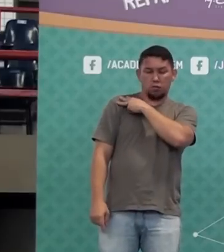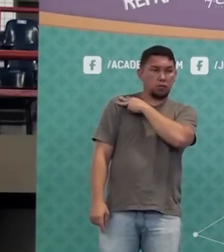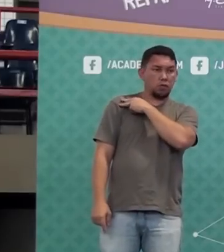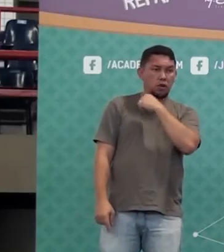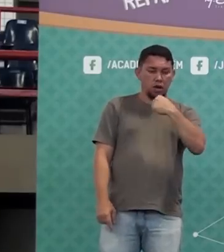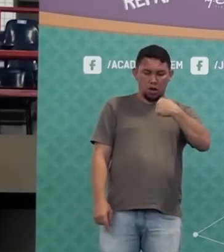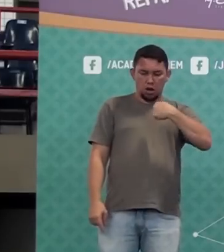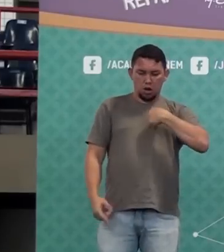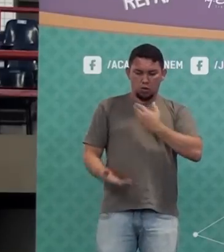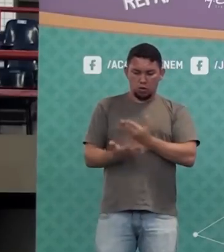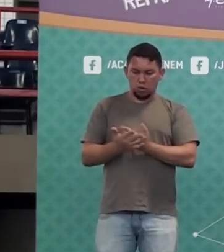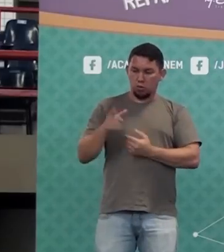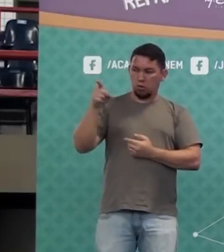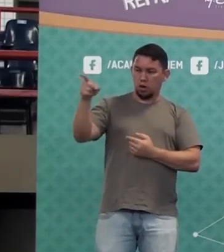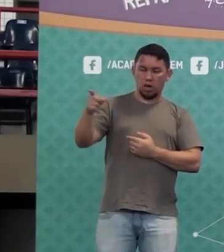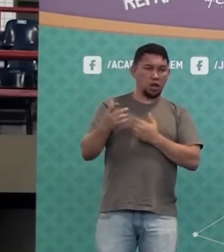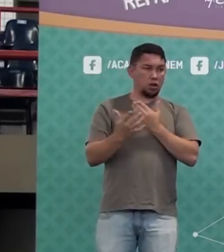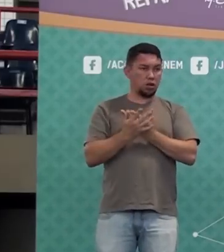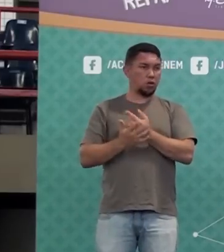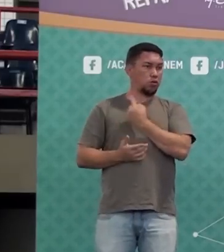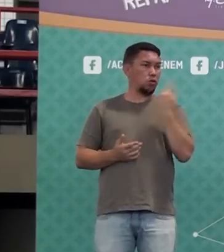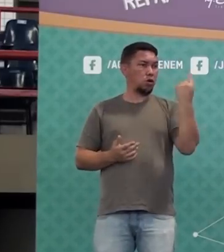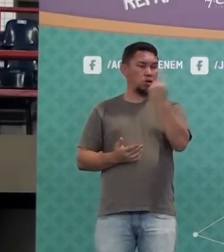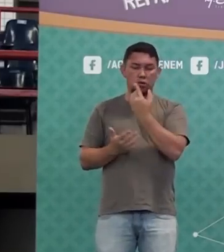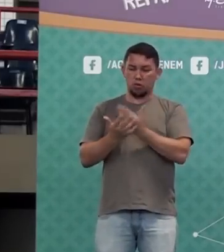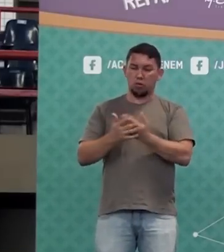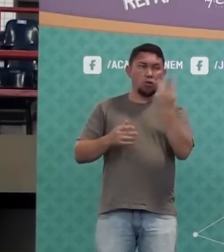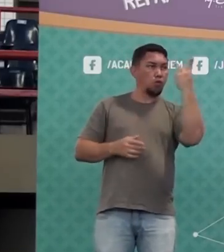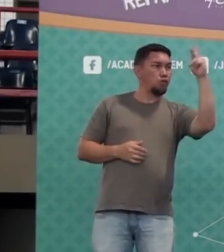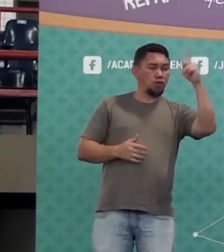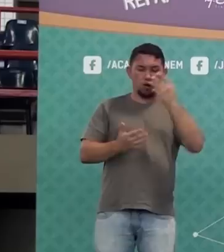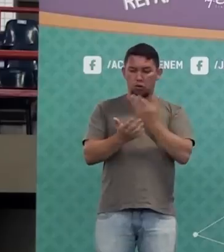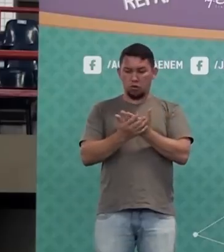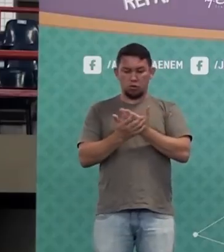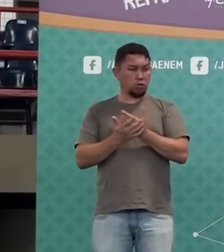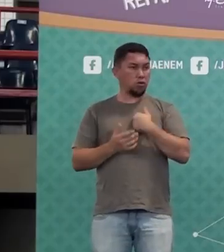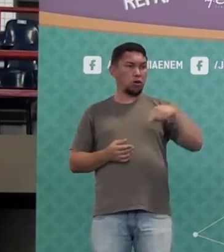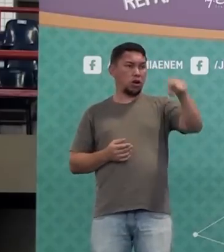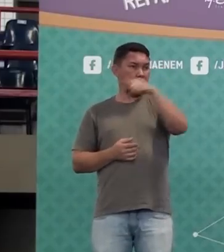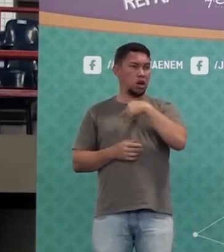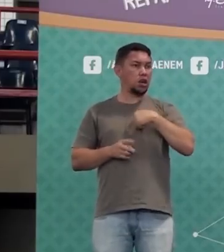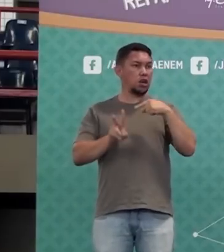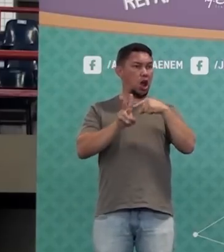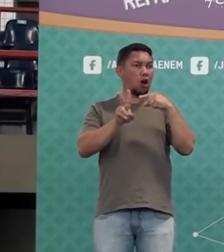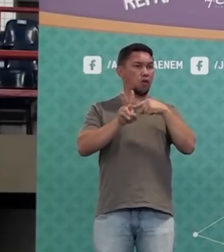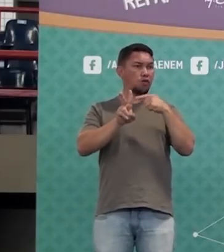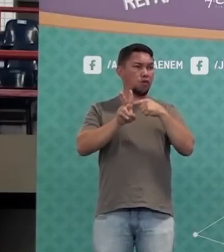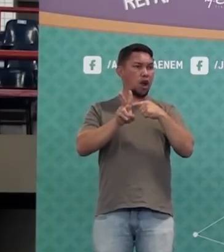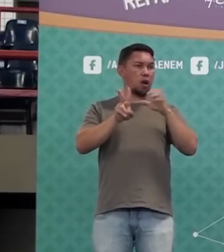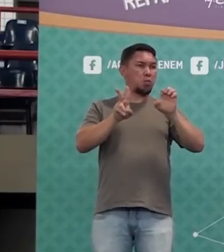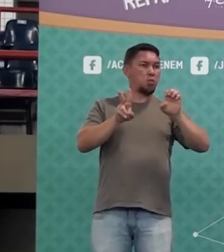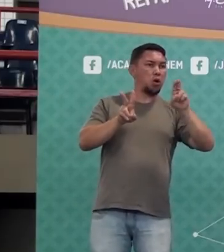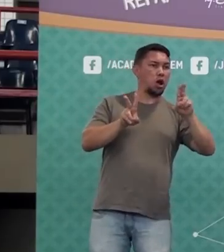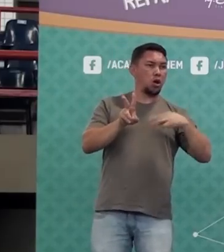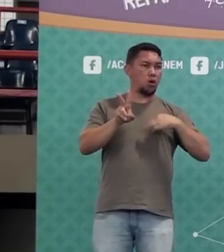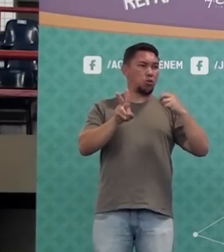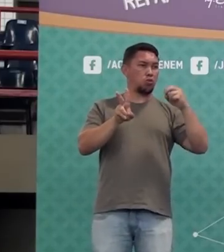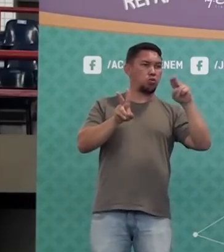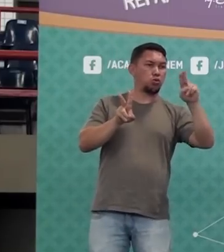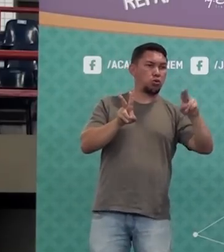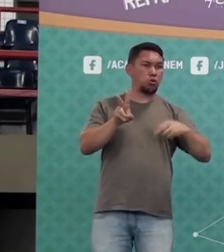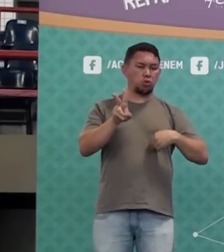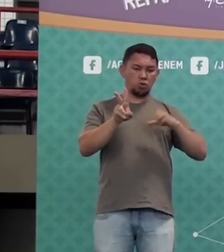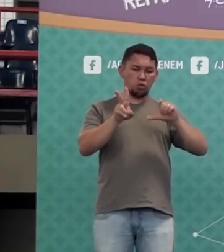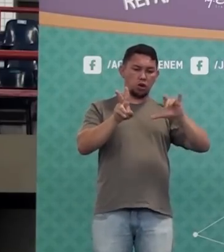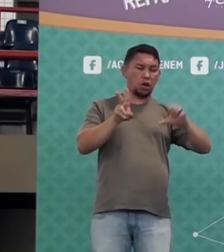tu estudas, ele estuda. Nós estudamos, vós estudais, eles estudam. Mas ele não vê no cotidiano